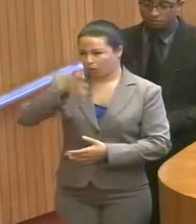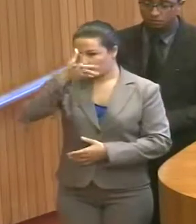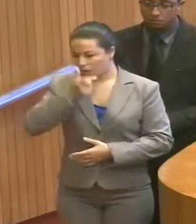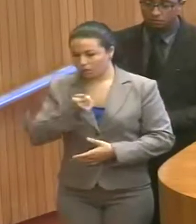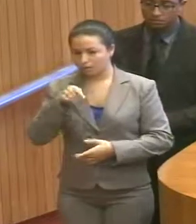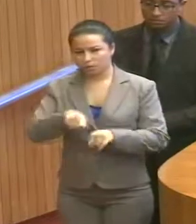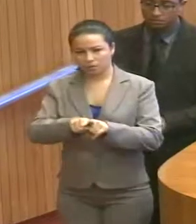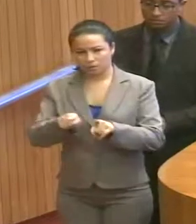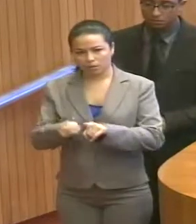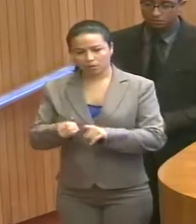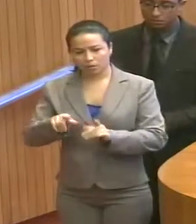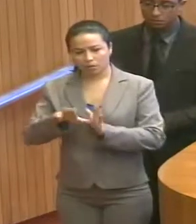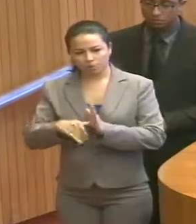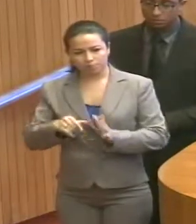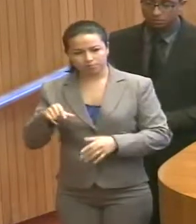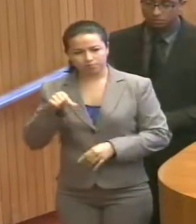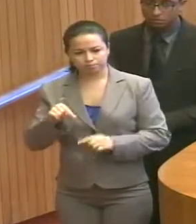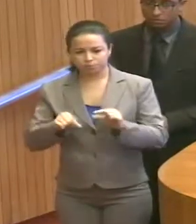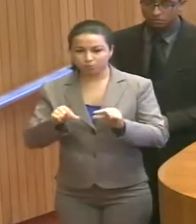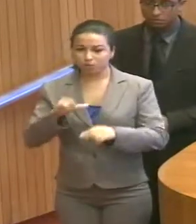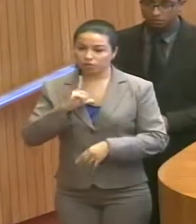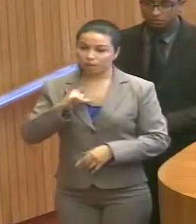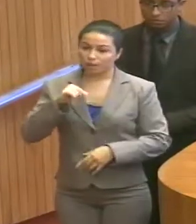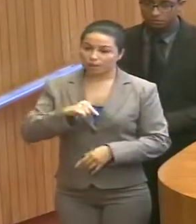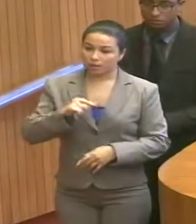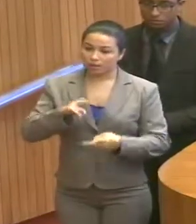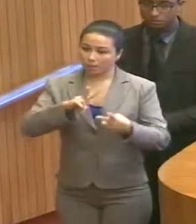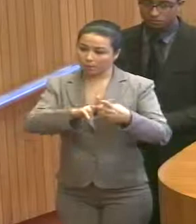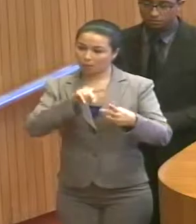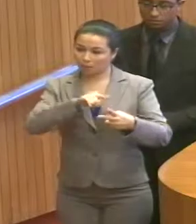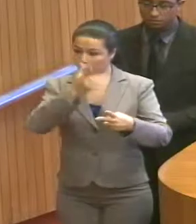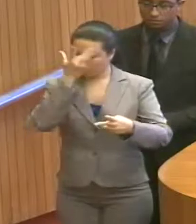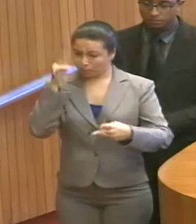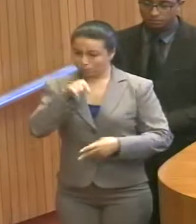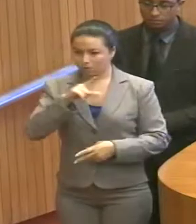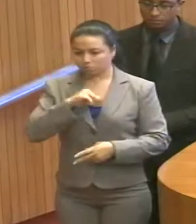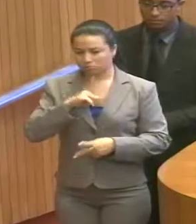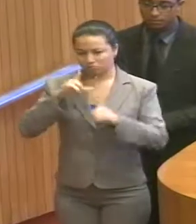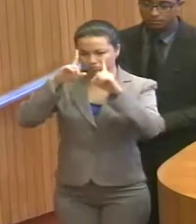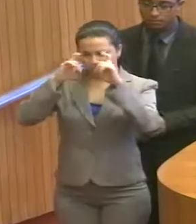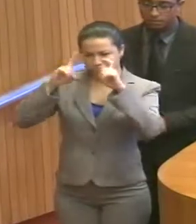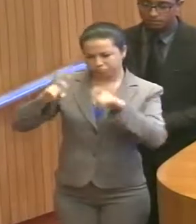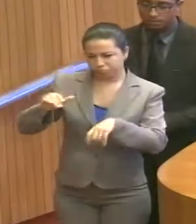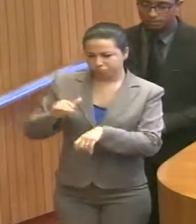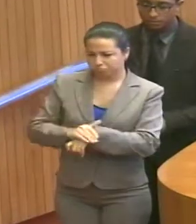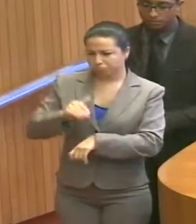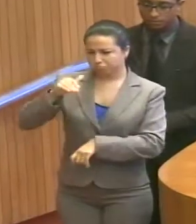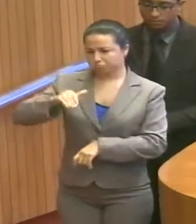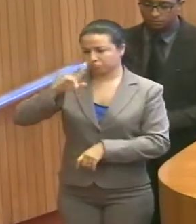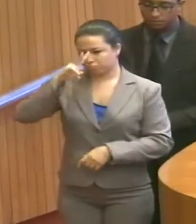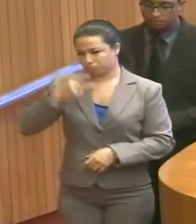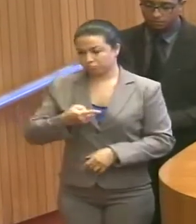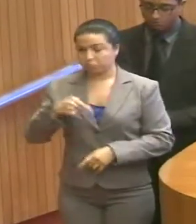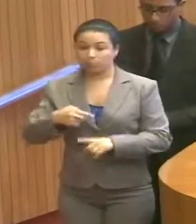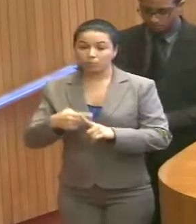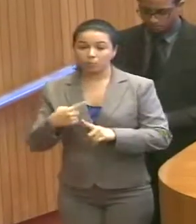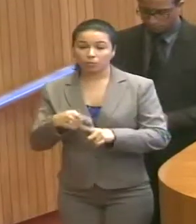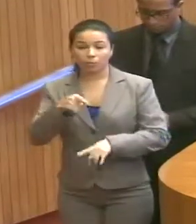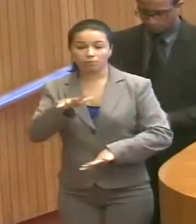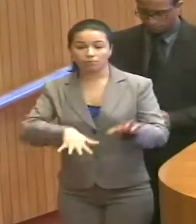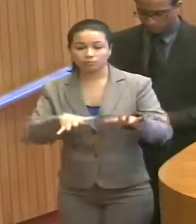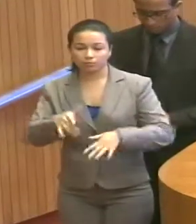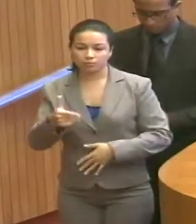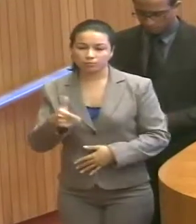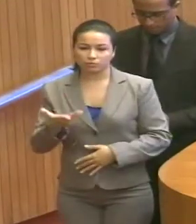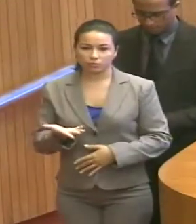furto pequeno, estão lá presos com outras pessoas que cometeram crimes de alta periculosidade. Por quê? Porque, às vezes,